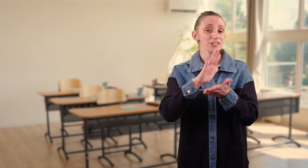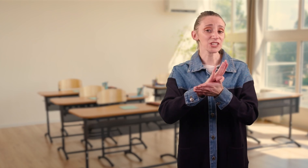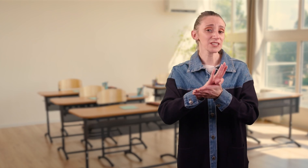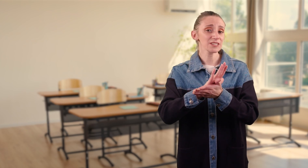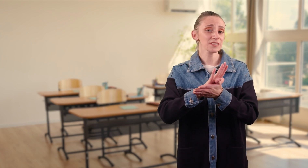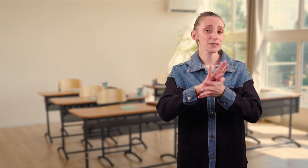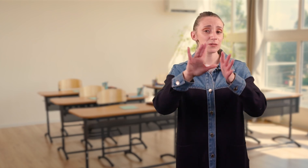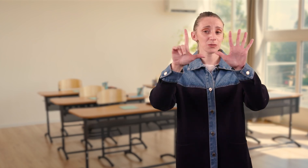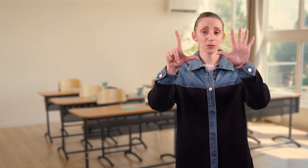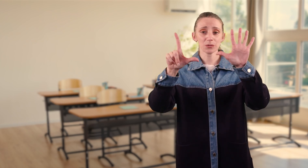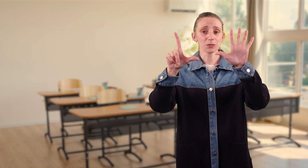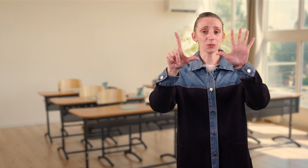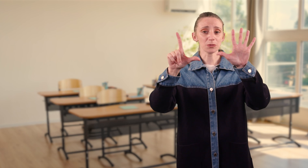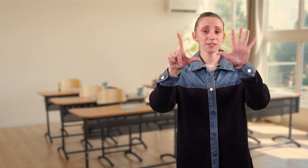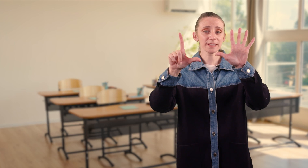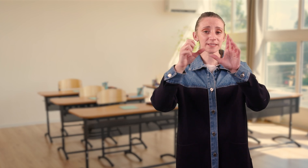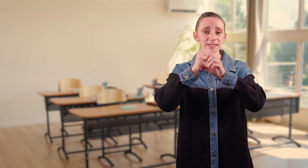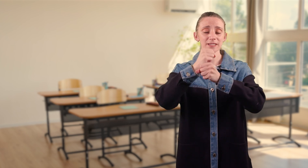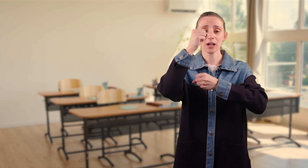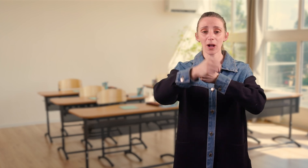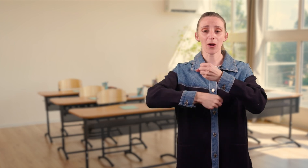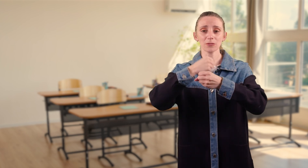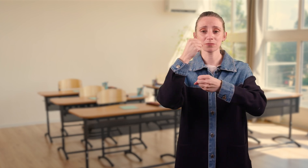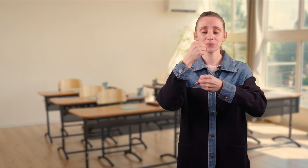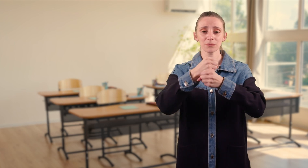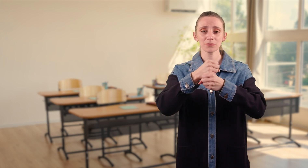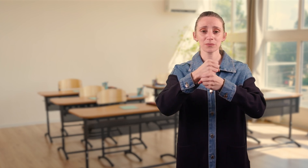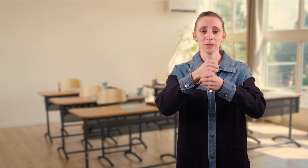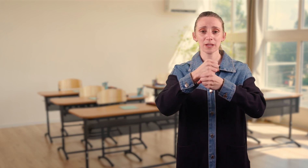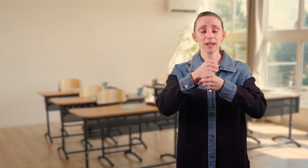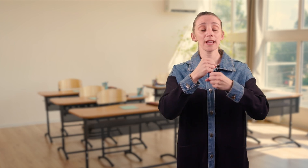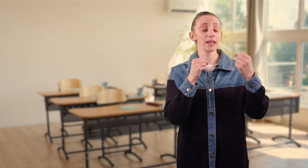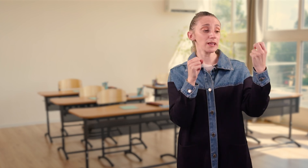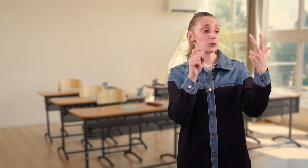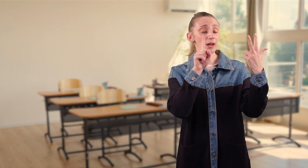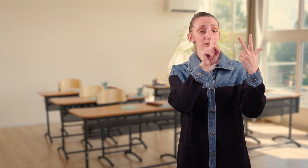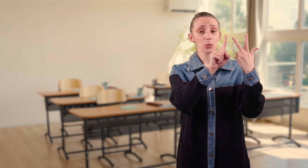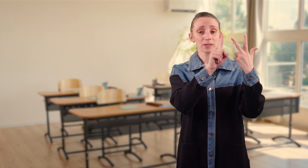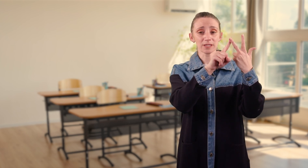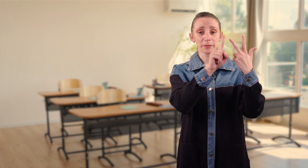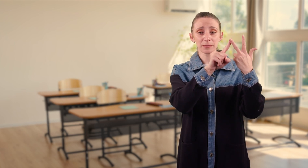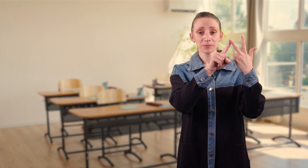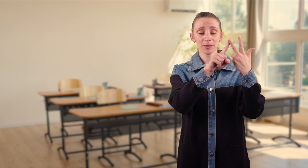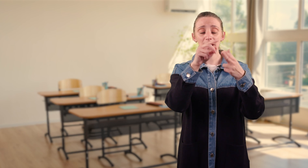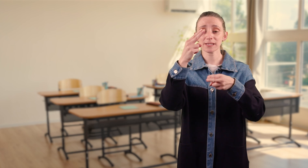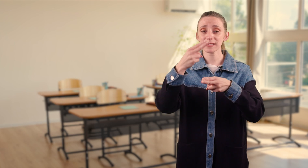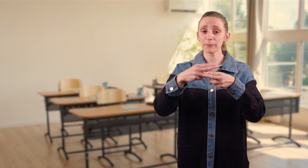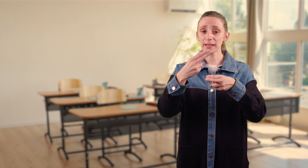âgé de 7 ans. Et que la troisième